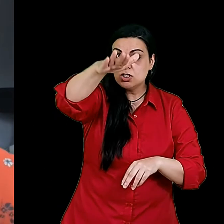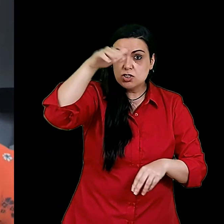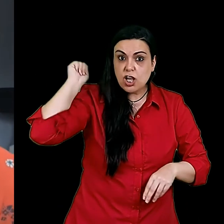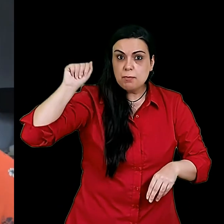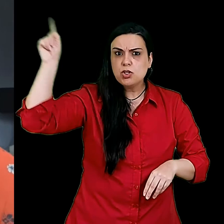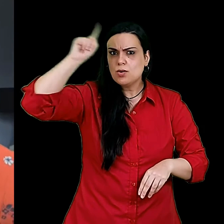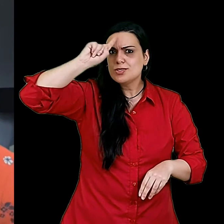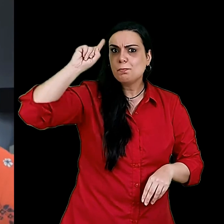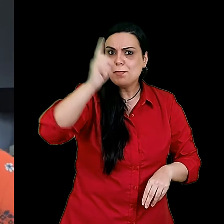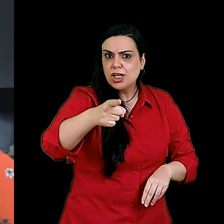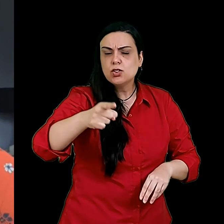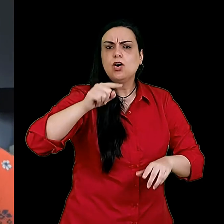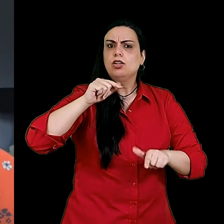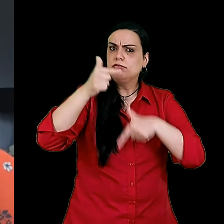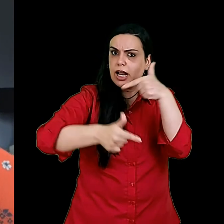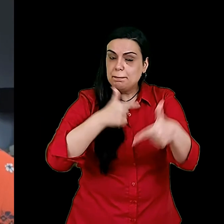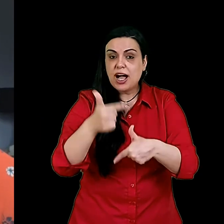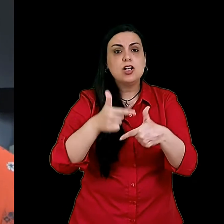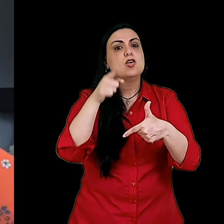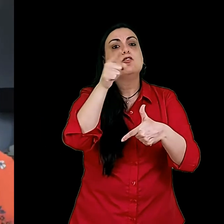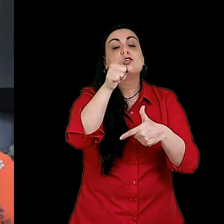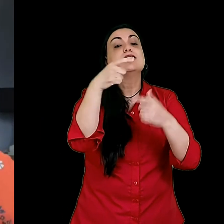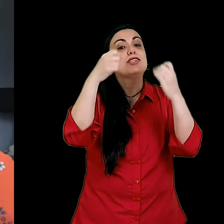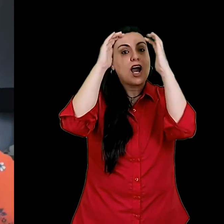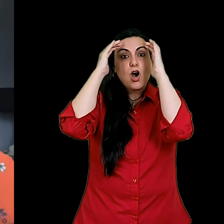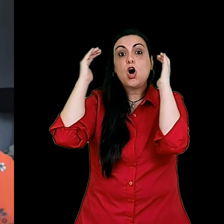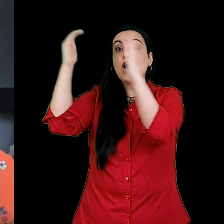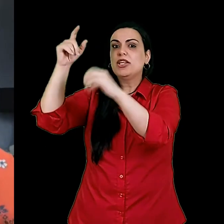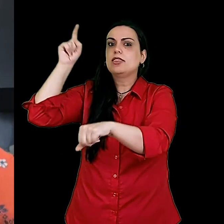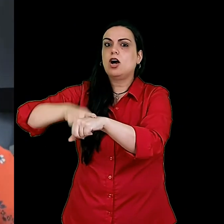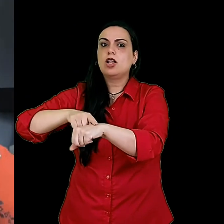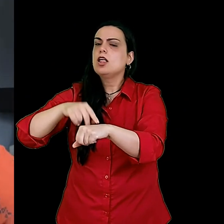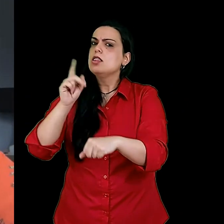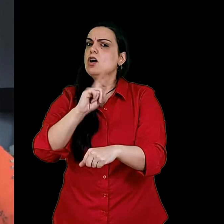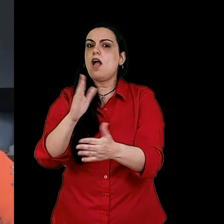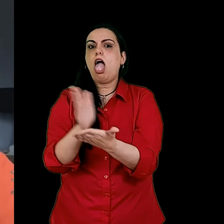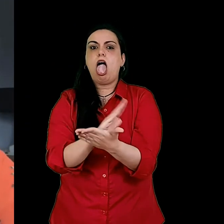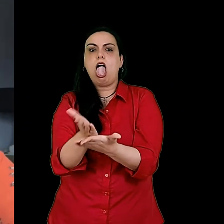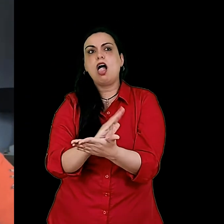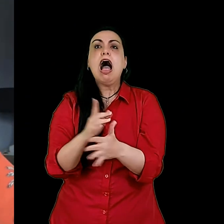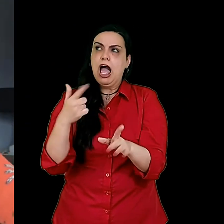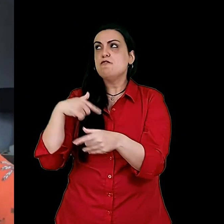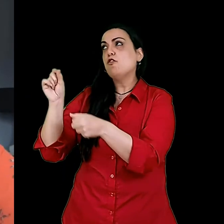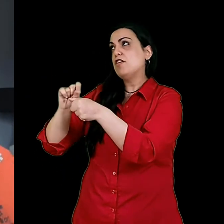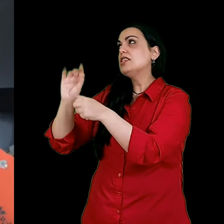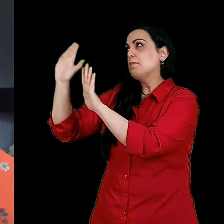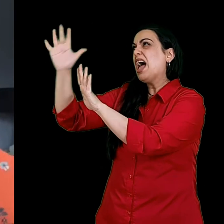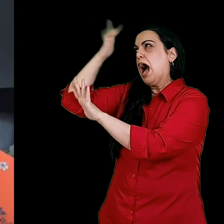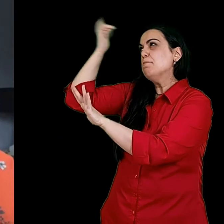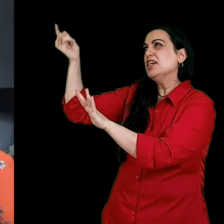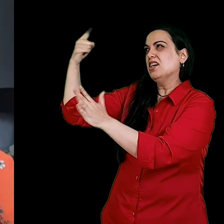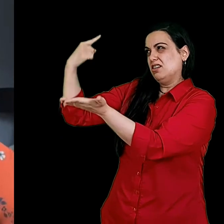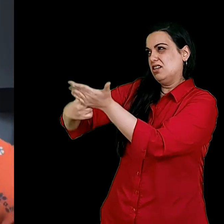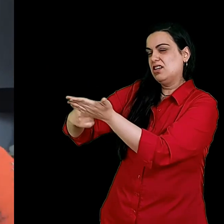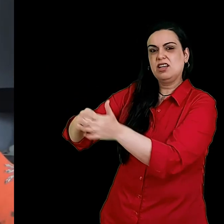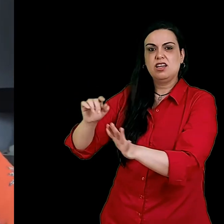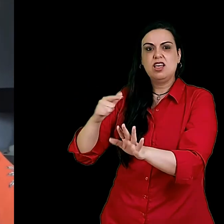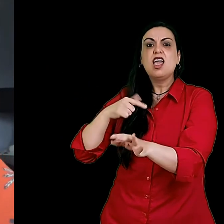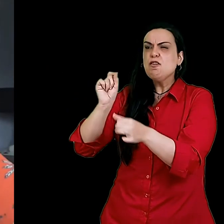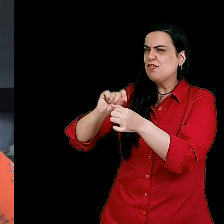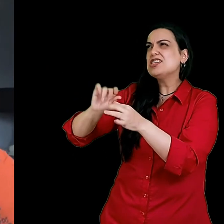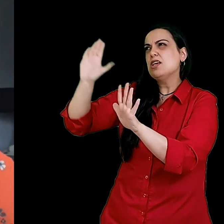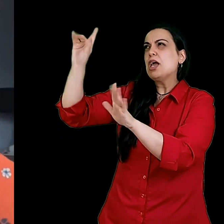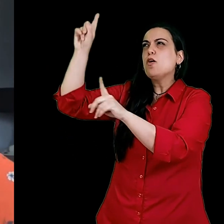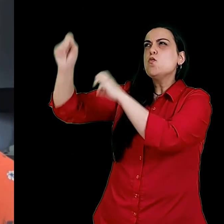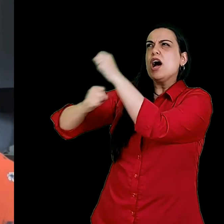tarde. A desenvoltura do seu chamado depende do seu nível de obediência. E Deus não quer uma obediência parcial. Ah, eu vou fazer,